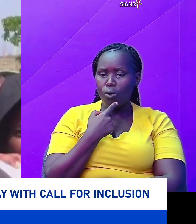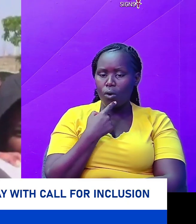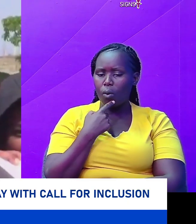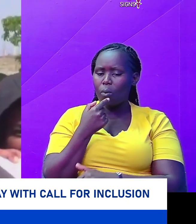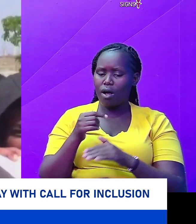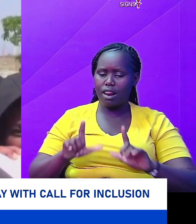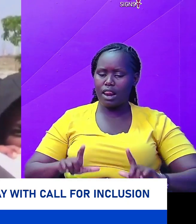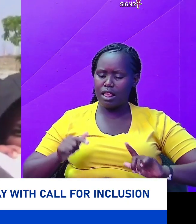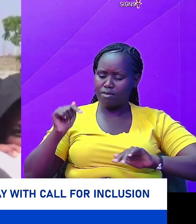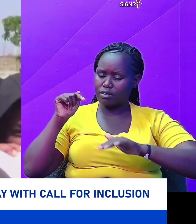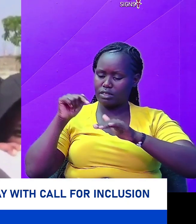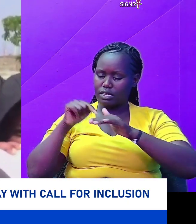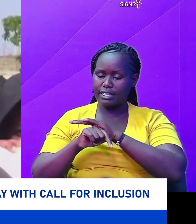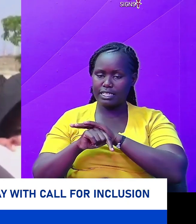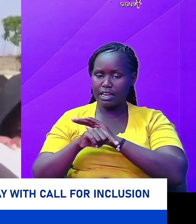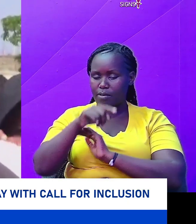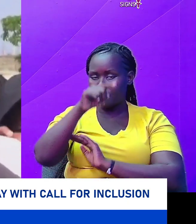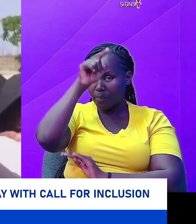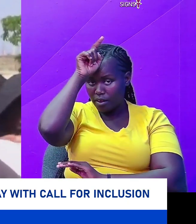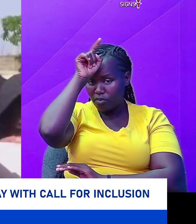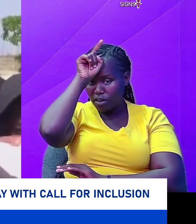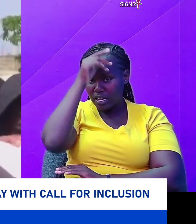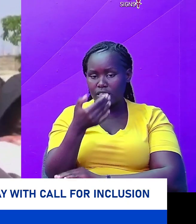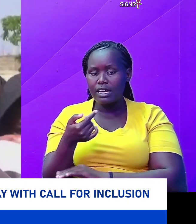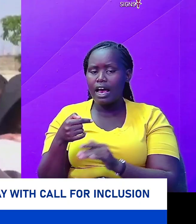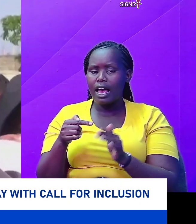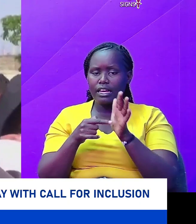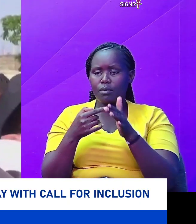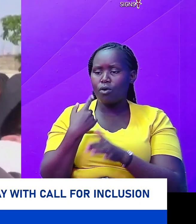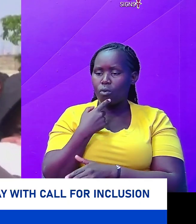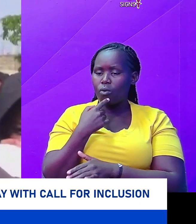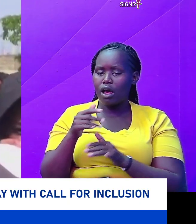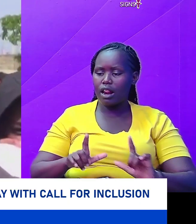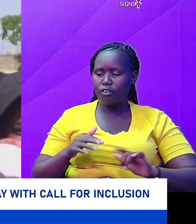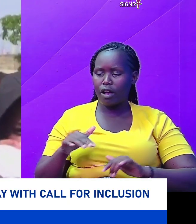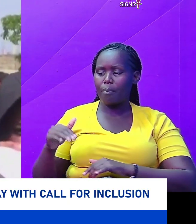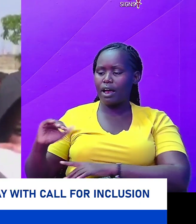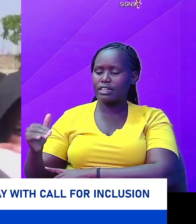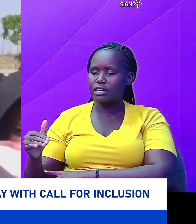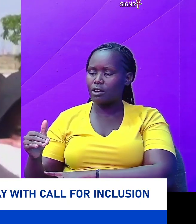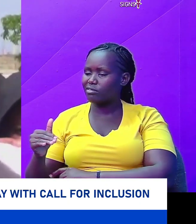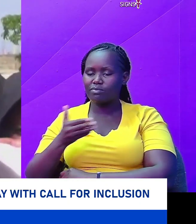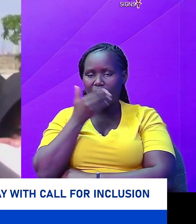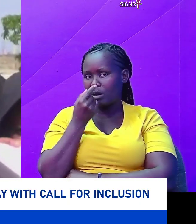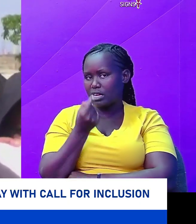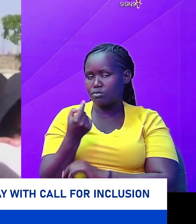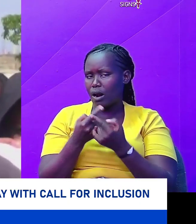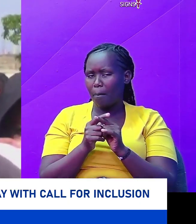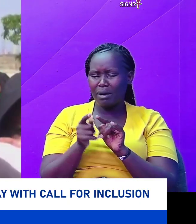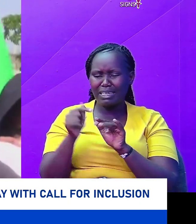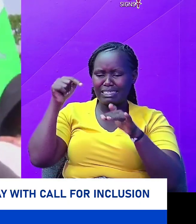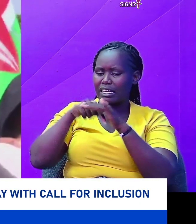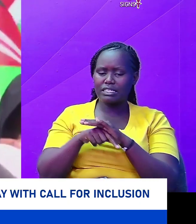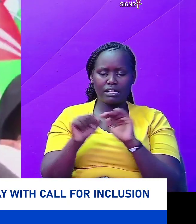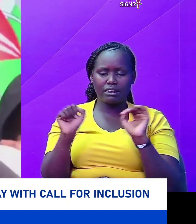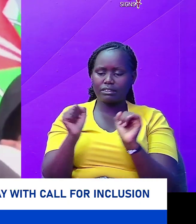Wale kwanza at least wale wako hapa kama town hivi ni afadhali kidogo, lakini wale wako huko chini hawafikiwi kabisa.